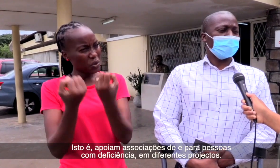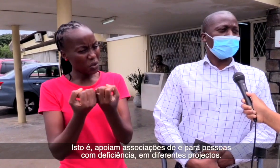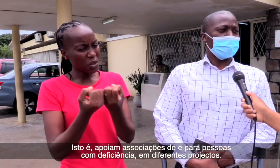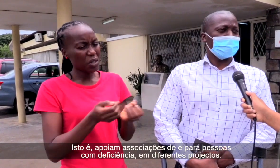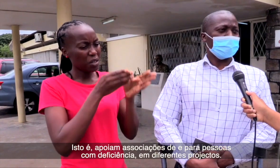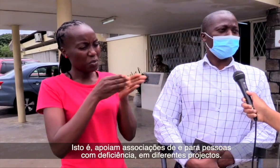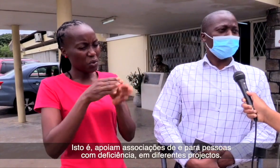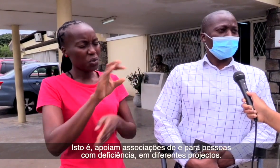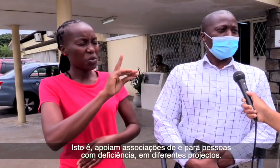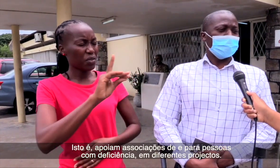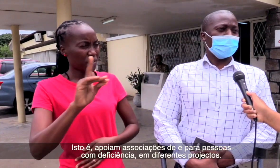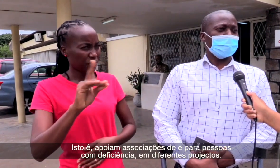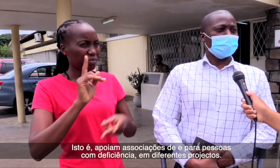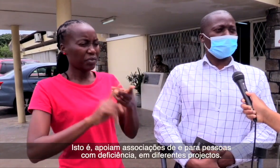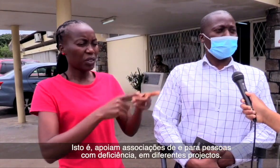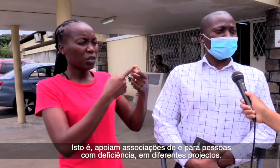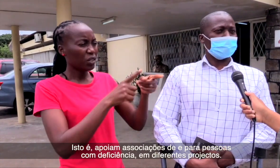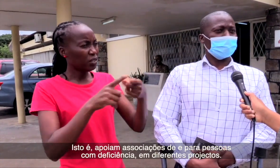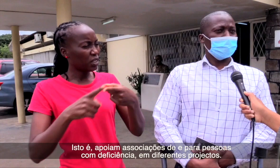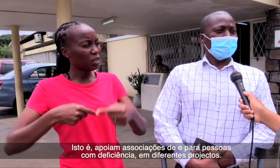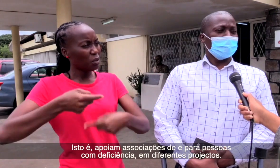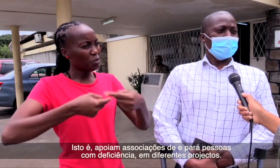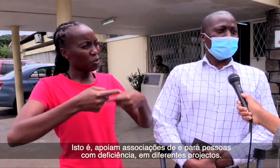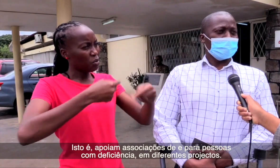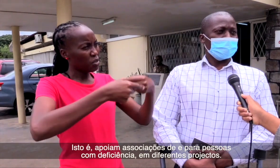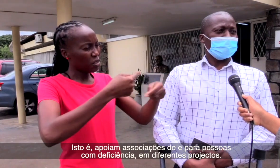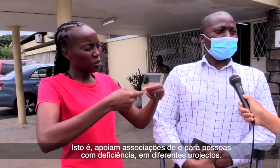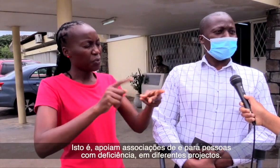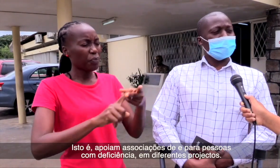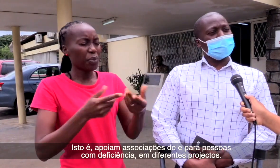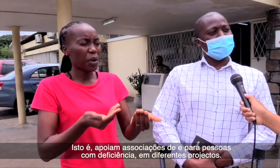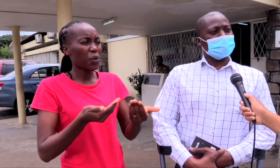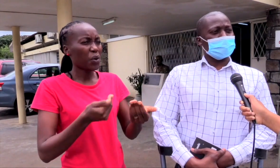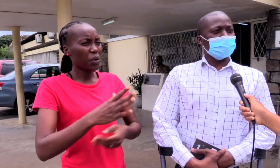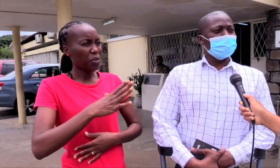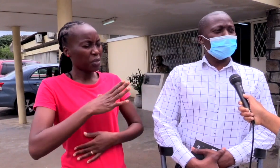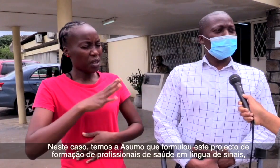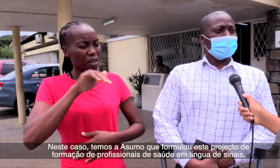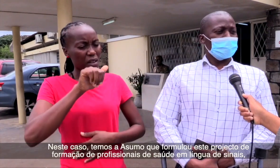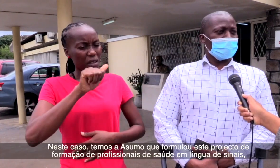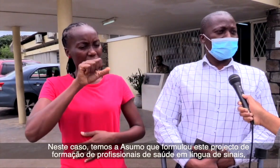deficiência em diferentes projetos. Neste caso aqui, temos a Zoom, que